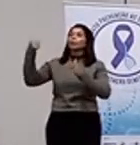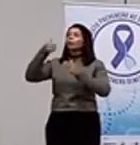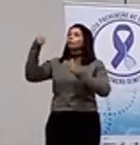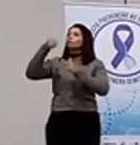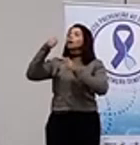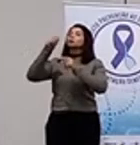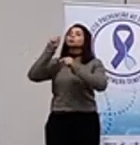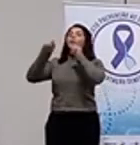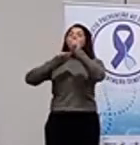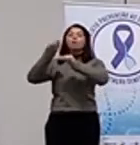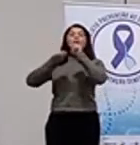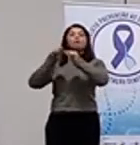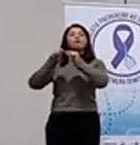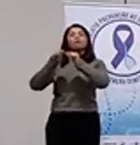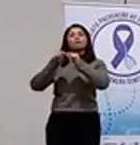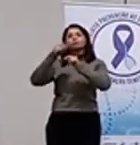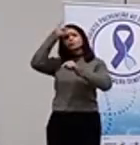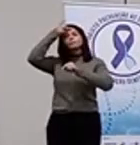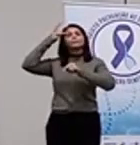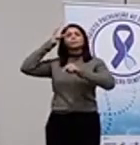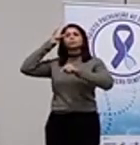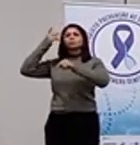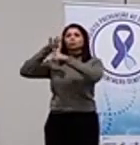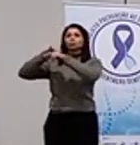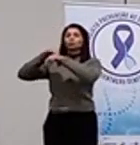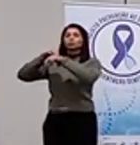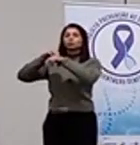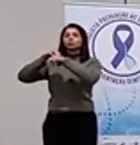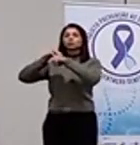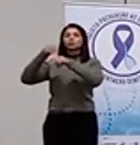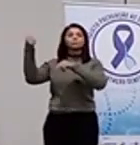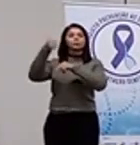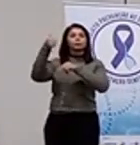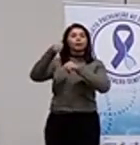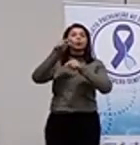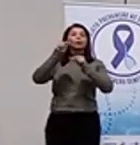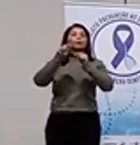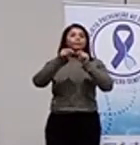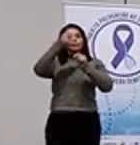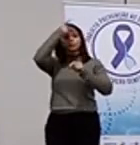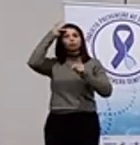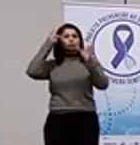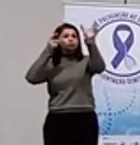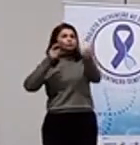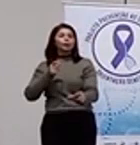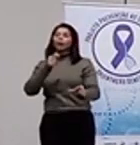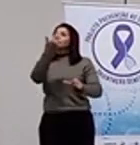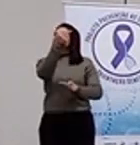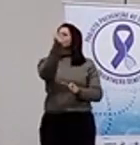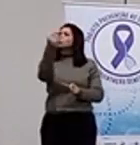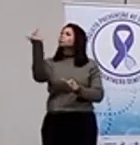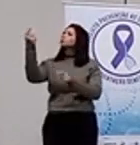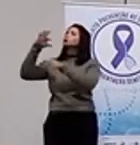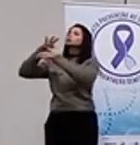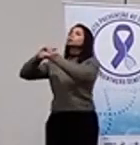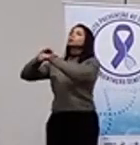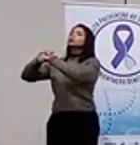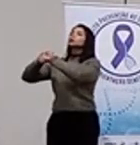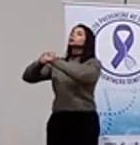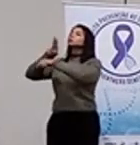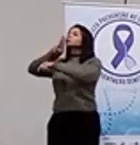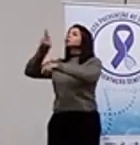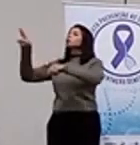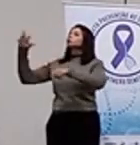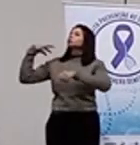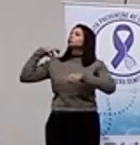não reúne pessoas com a doença. A primeira fase do estudo reúne pessoas que não têm a doença, chamados o quê?